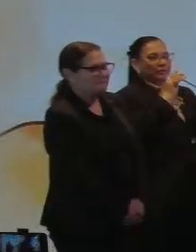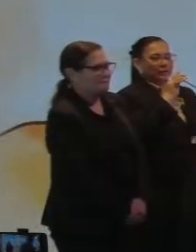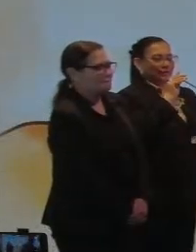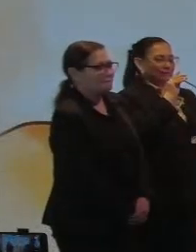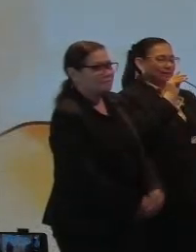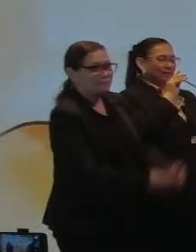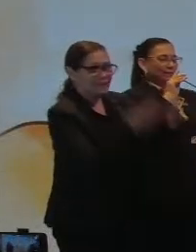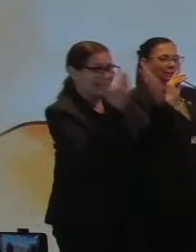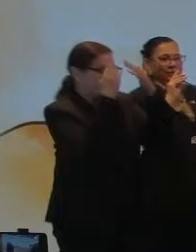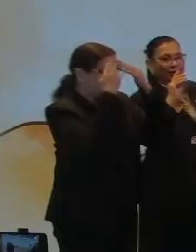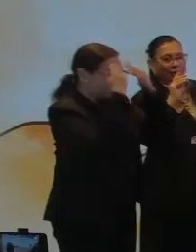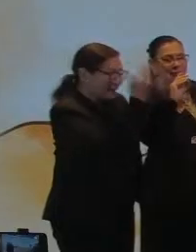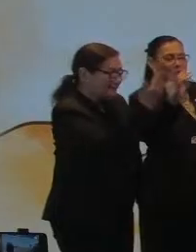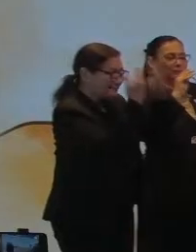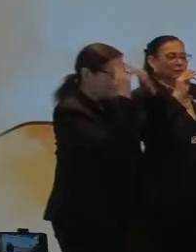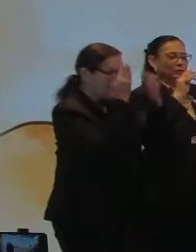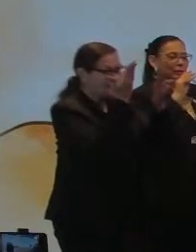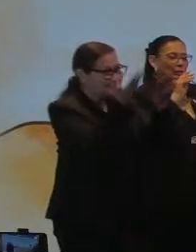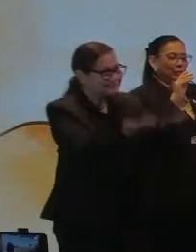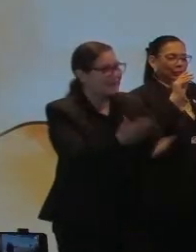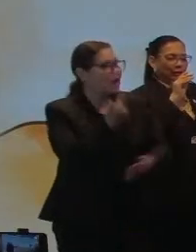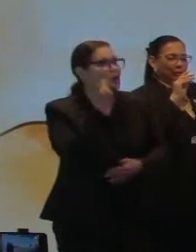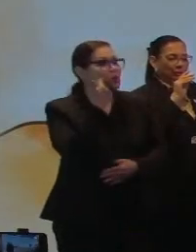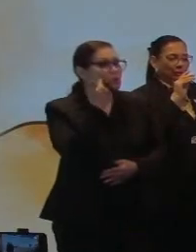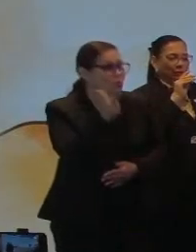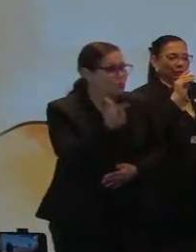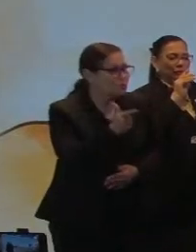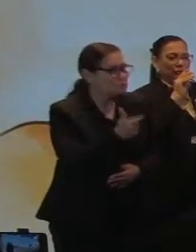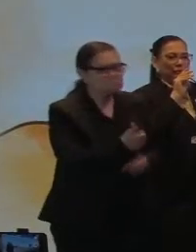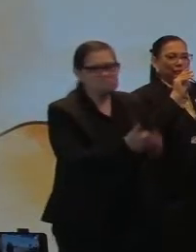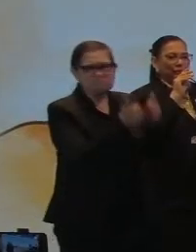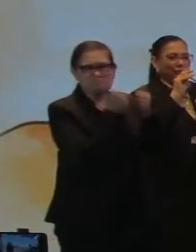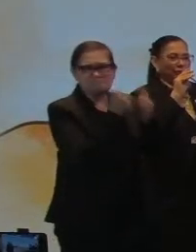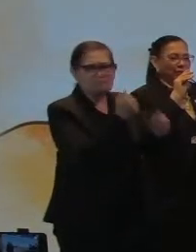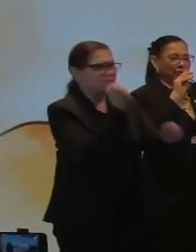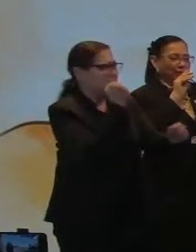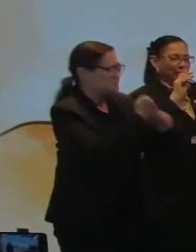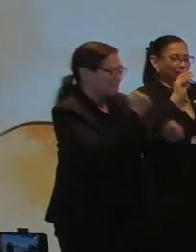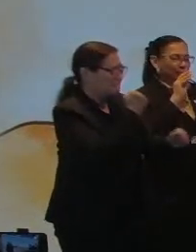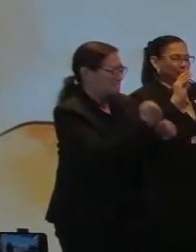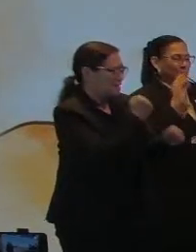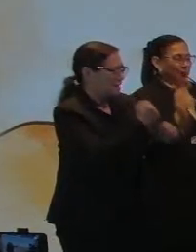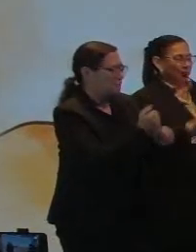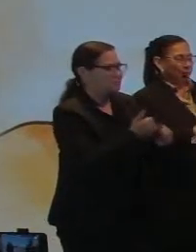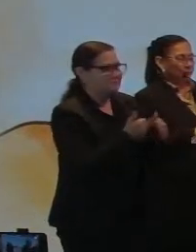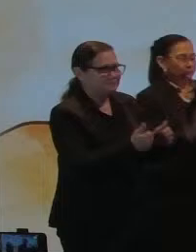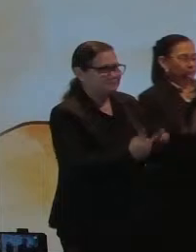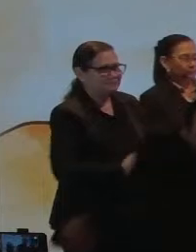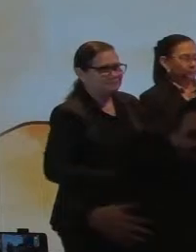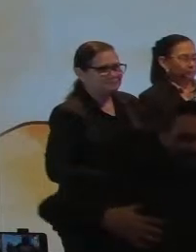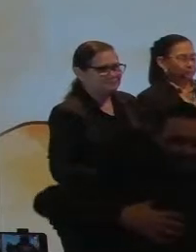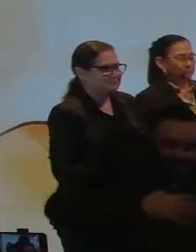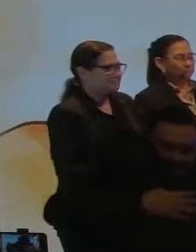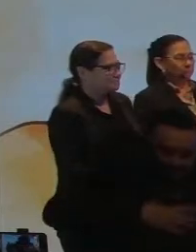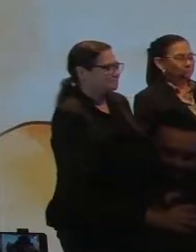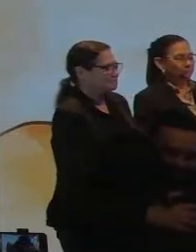Muchísimas gracias a Luis por el magnífico trabajo realizado.